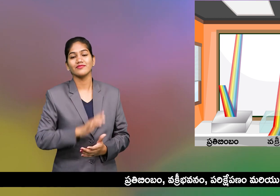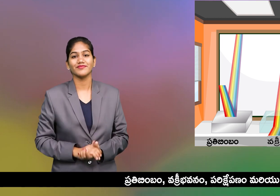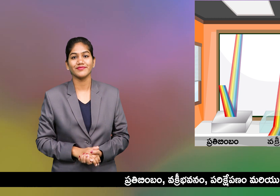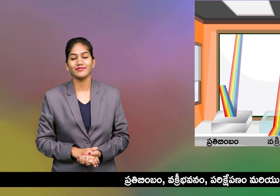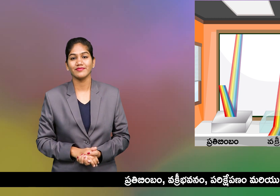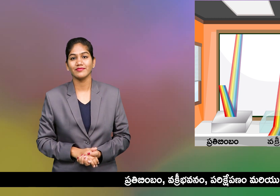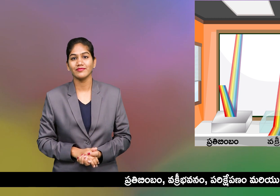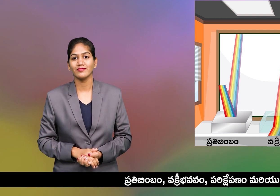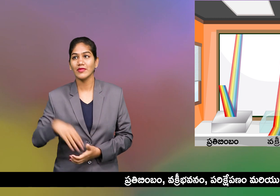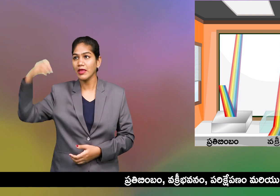వక్రీభవనం,